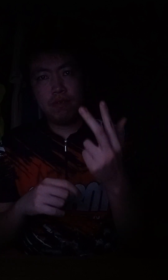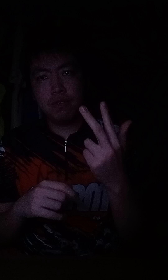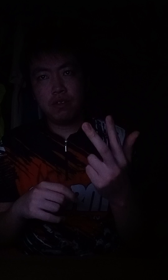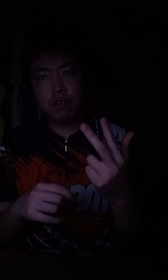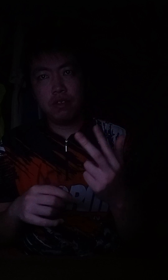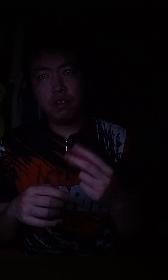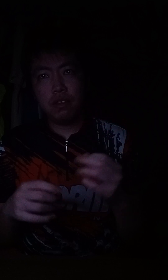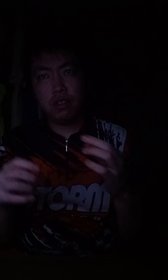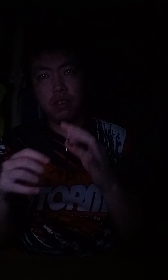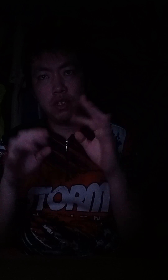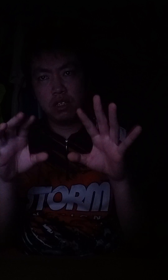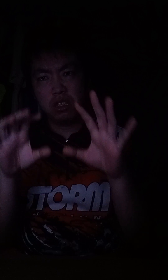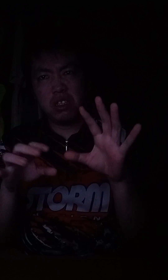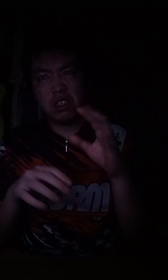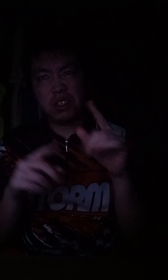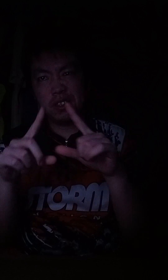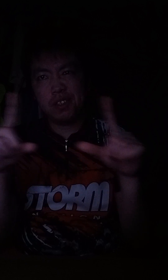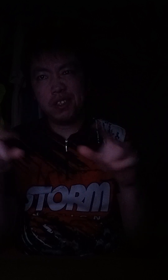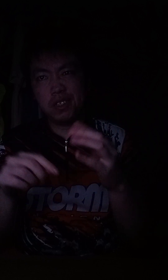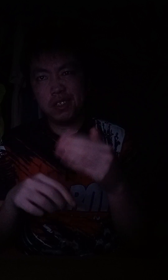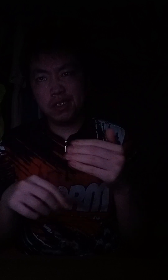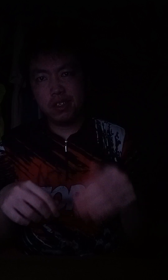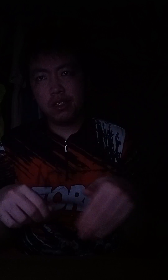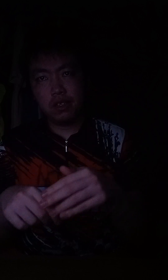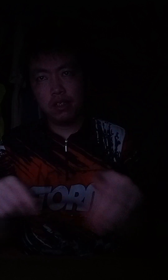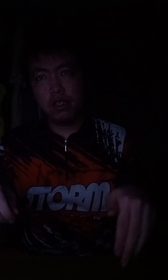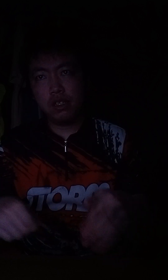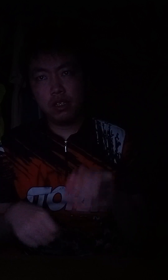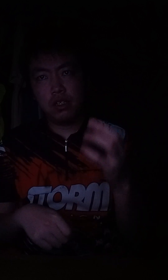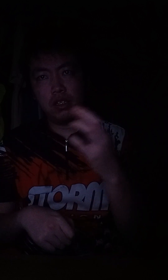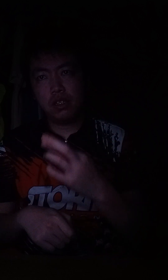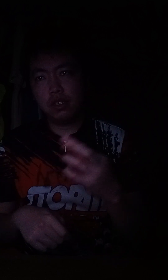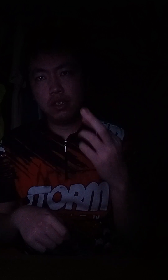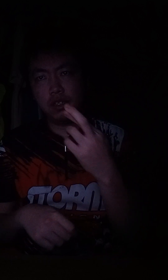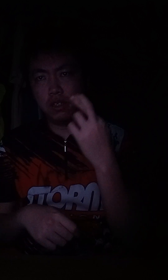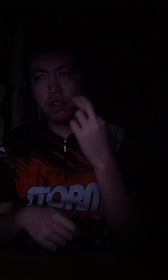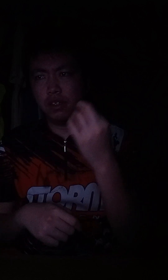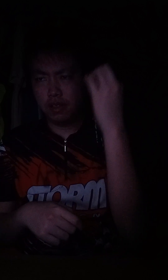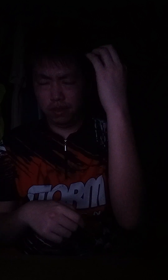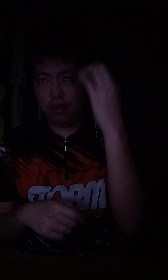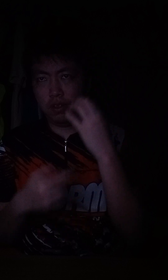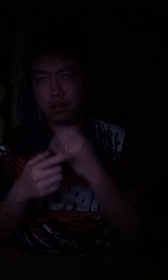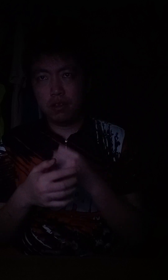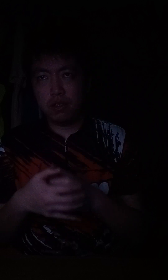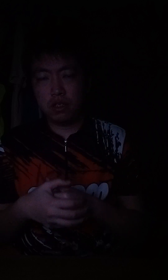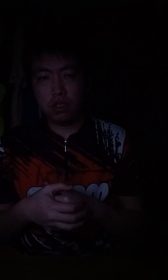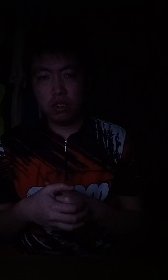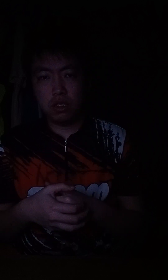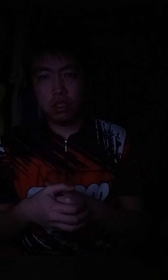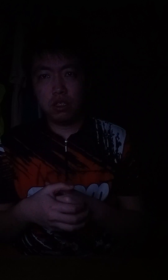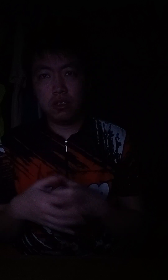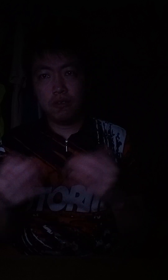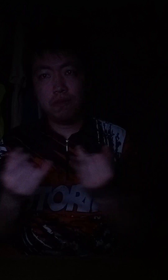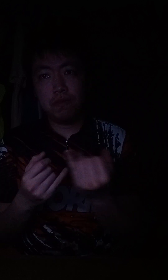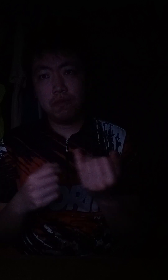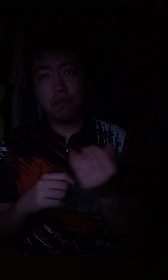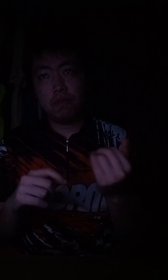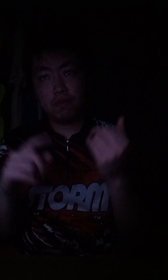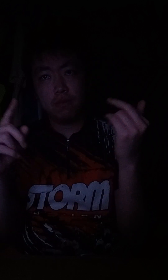64.3%가 화장실 칸막이 하단 빈 공간에 두려움이 크다고 답했습니다. 관련 범죄는 늘고 국민